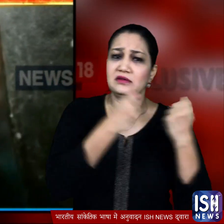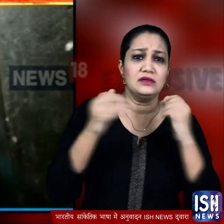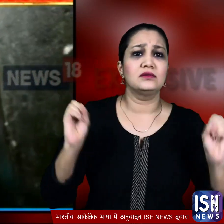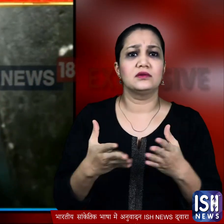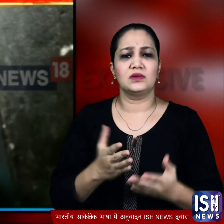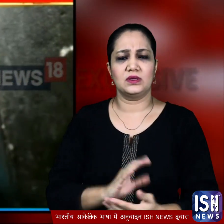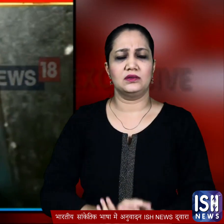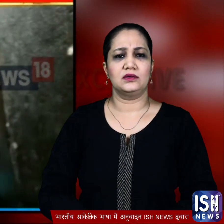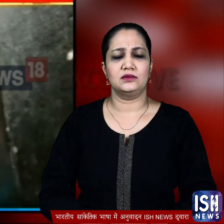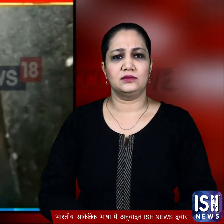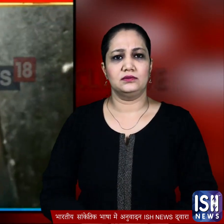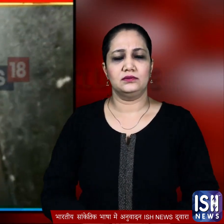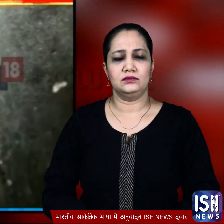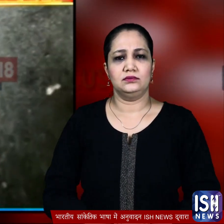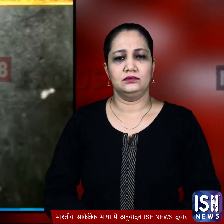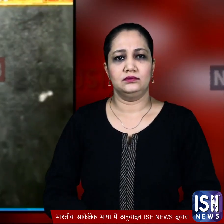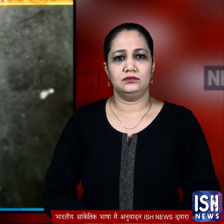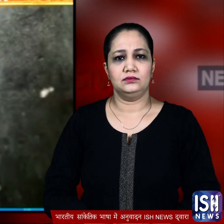शुरू हो गई।